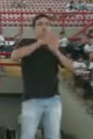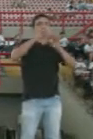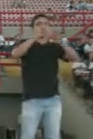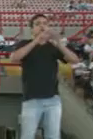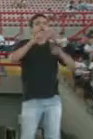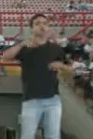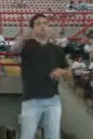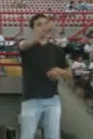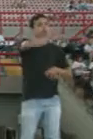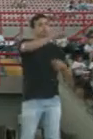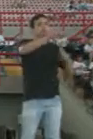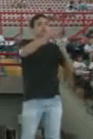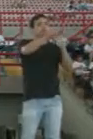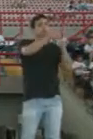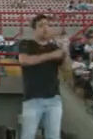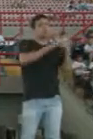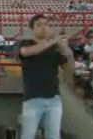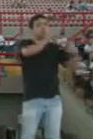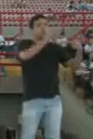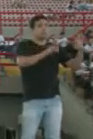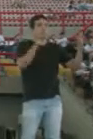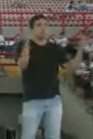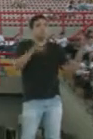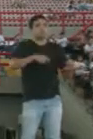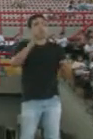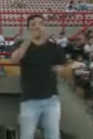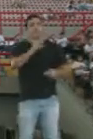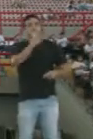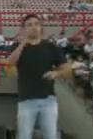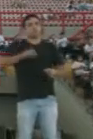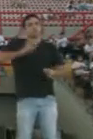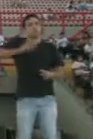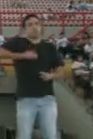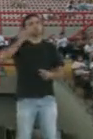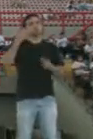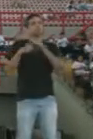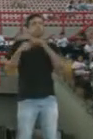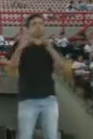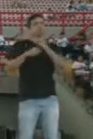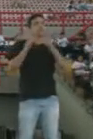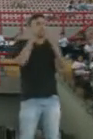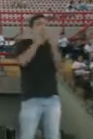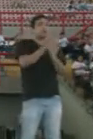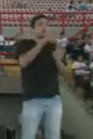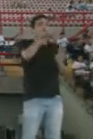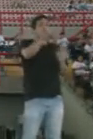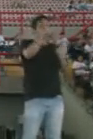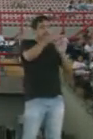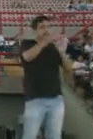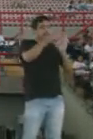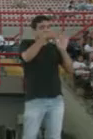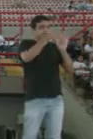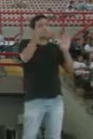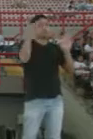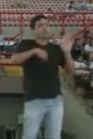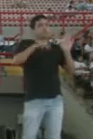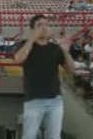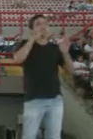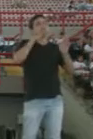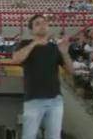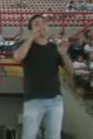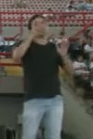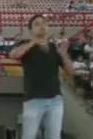de vestibular do Enem, ela pode ser literária? Não, porque vai predominar a linguagem